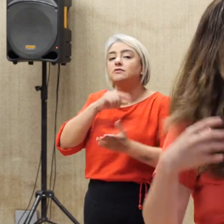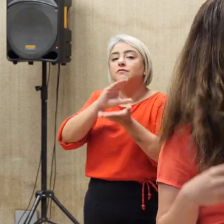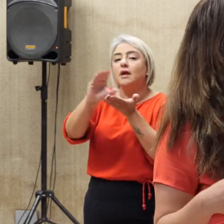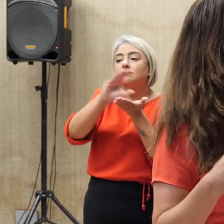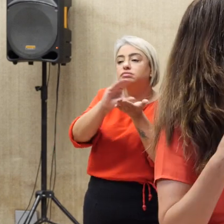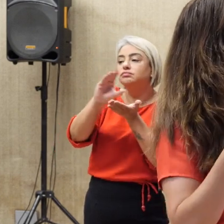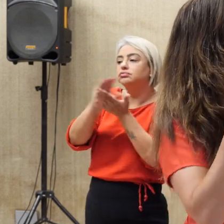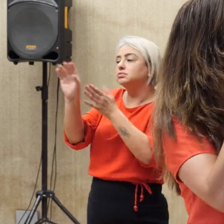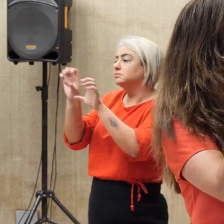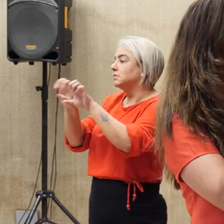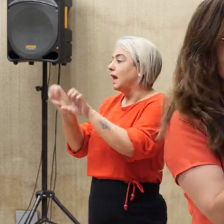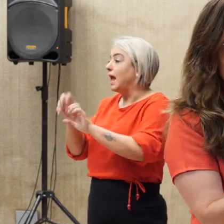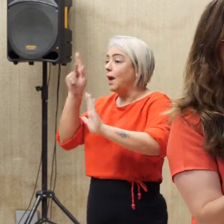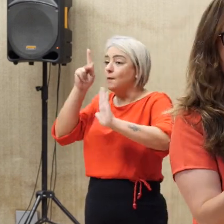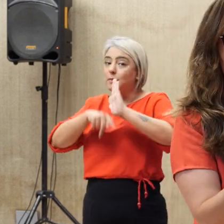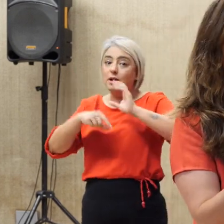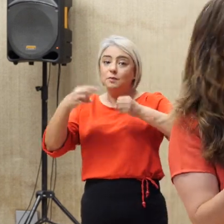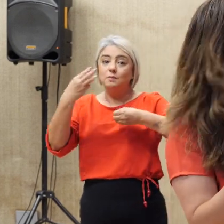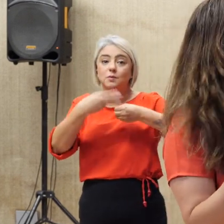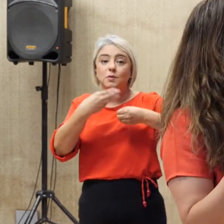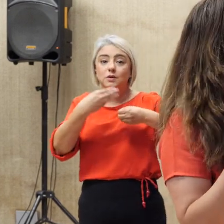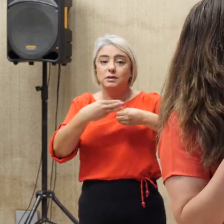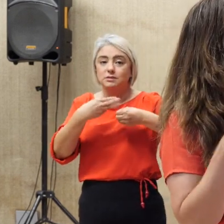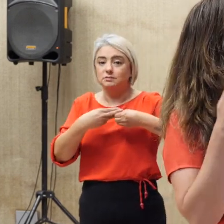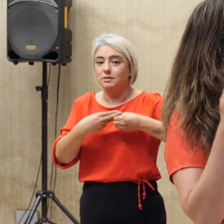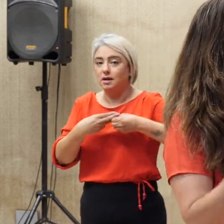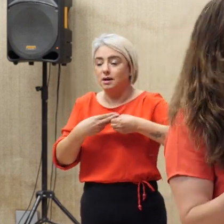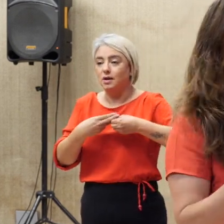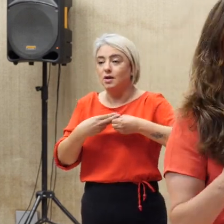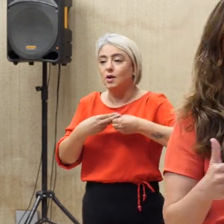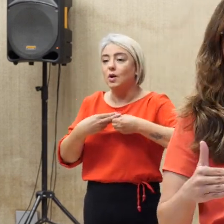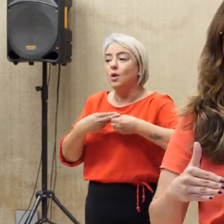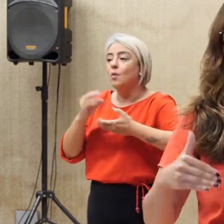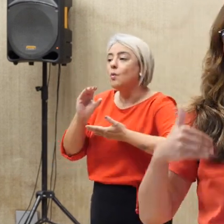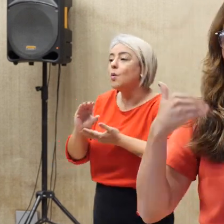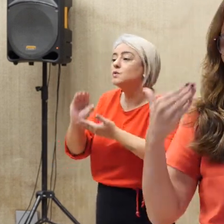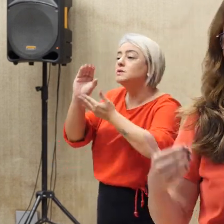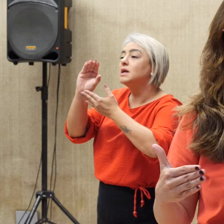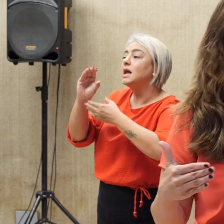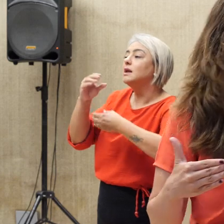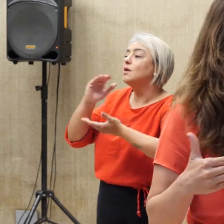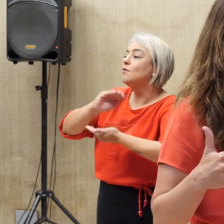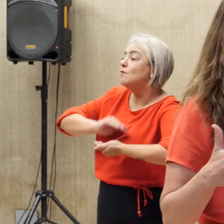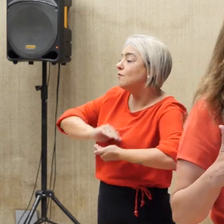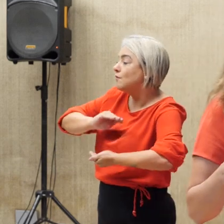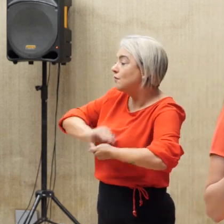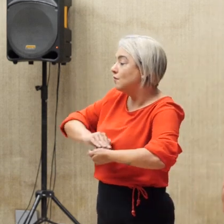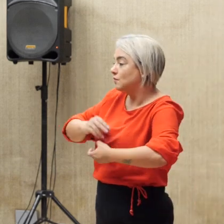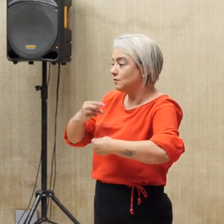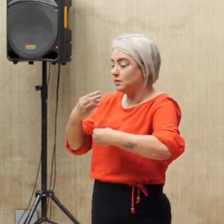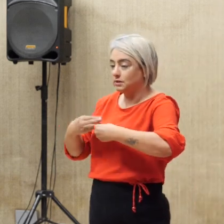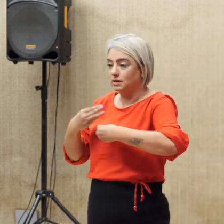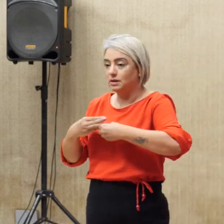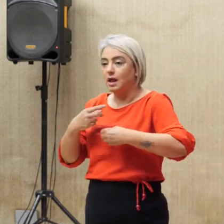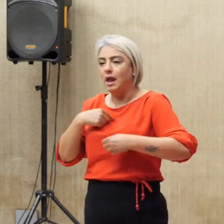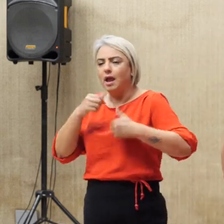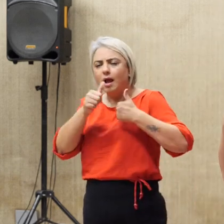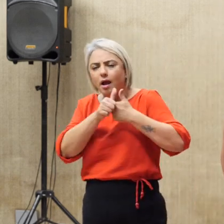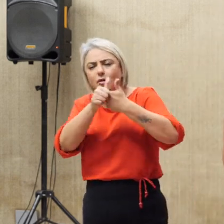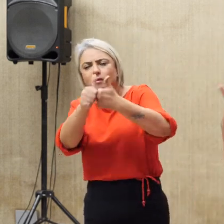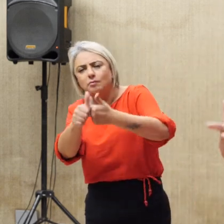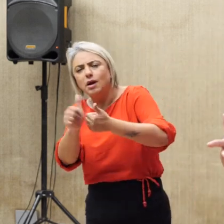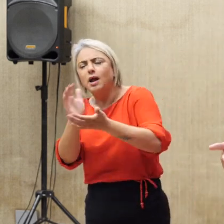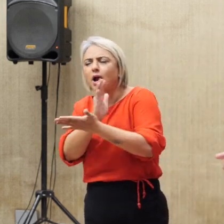essas estruturas, que é um plano municipal, um conselho municipal e um fundo municipal. Eu acompanho